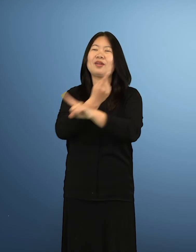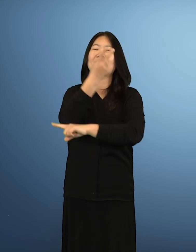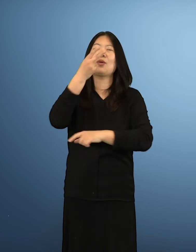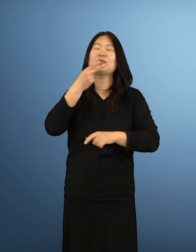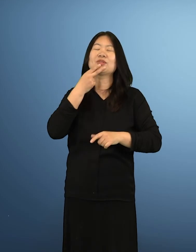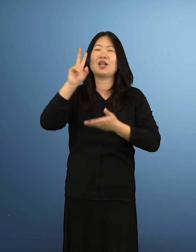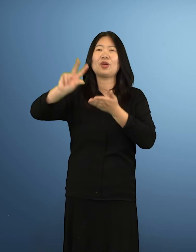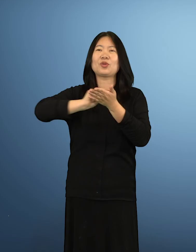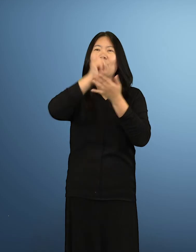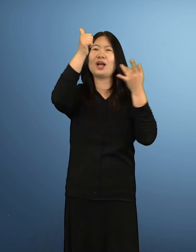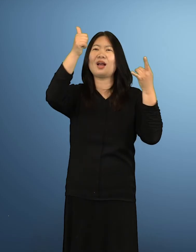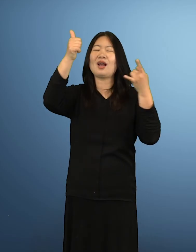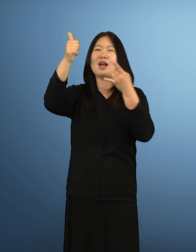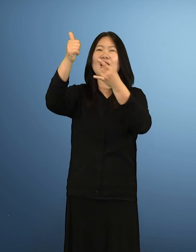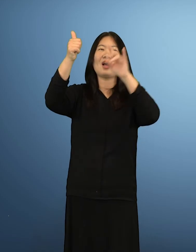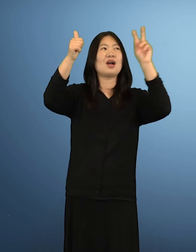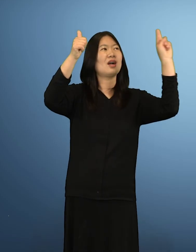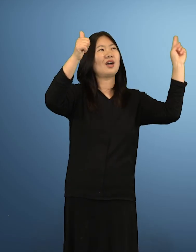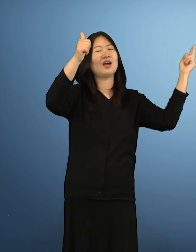여호와께